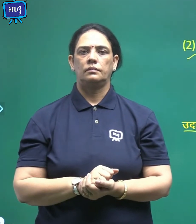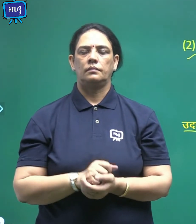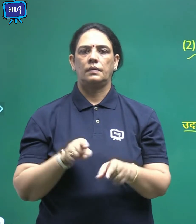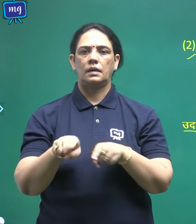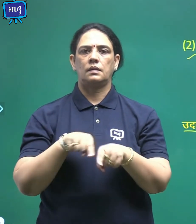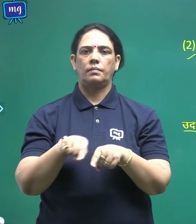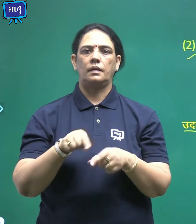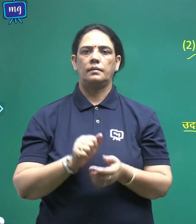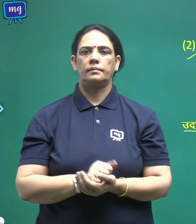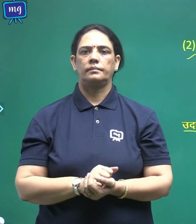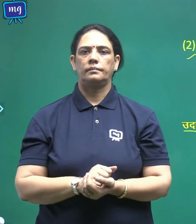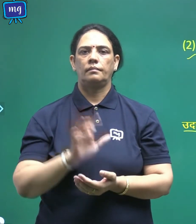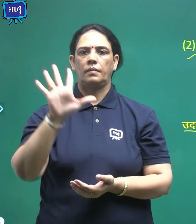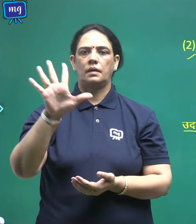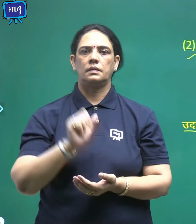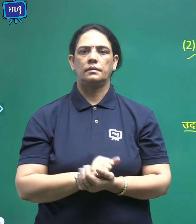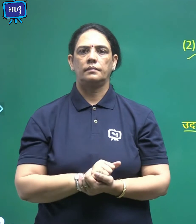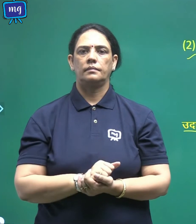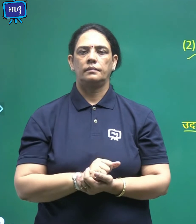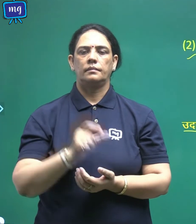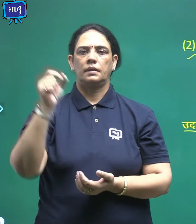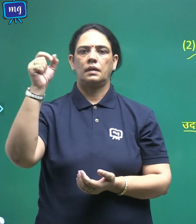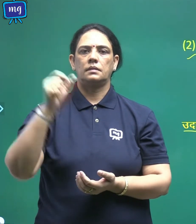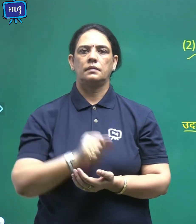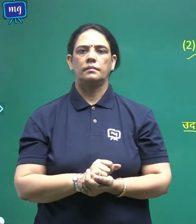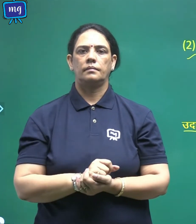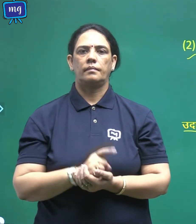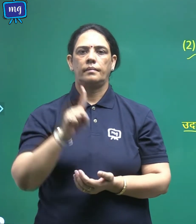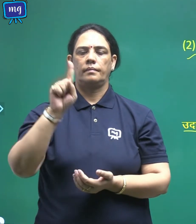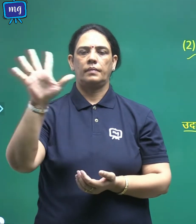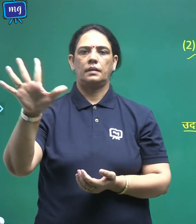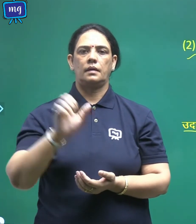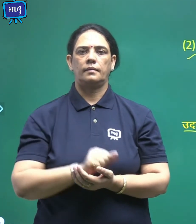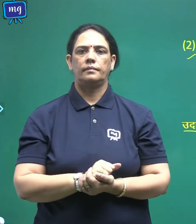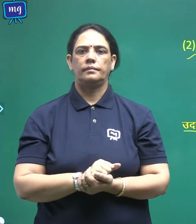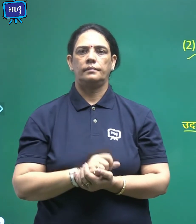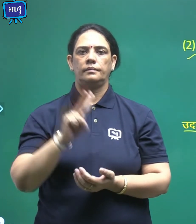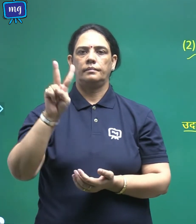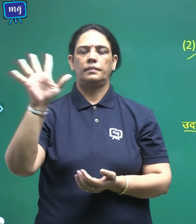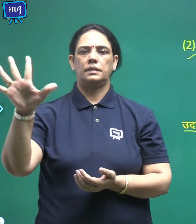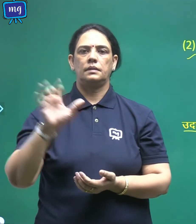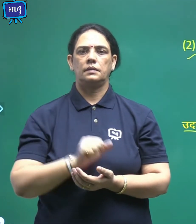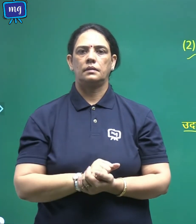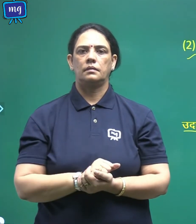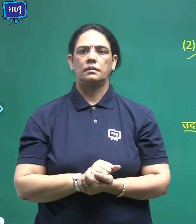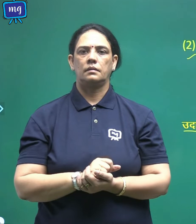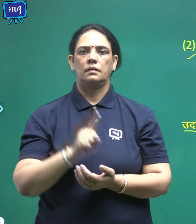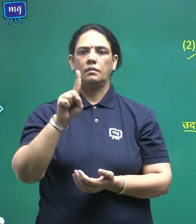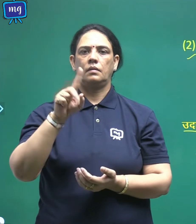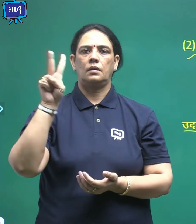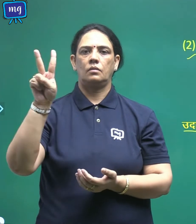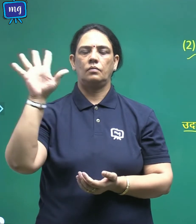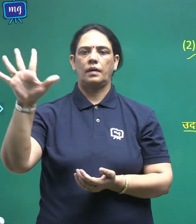उदाहरण 5, 10, 15, 25, 125,